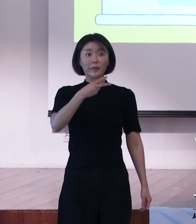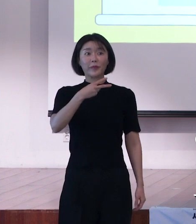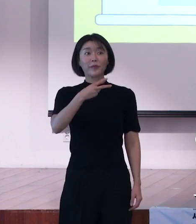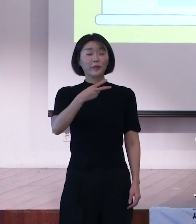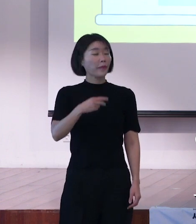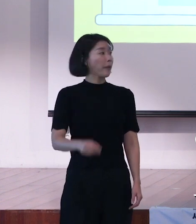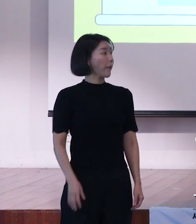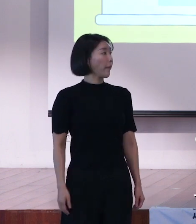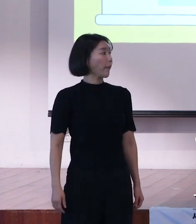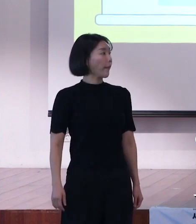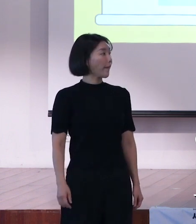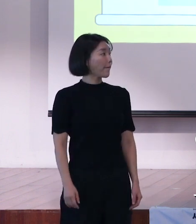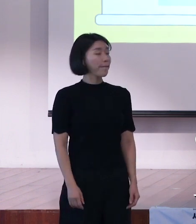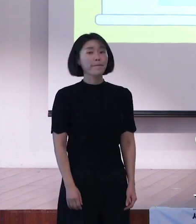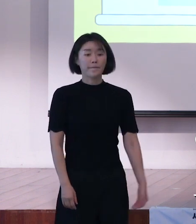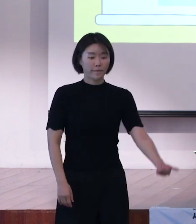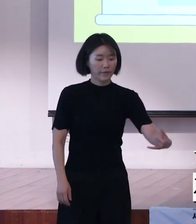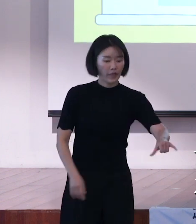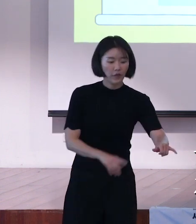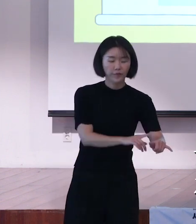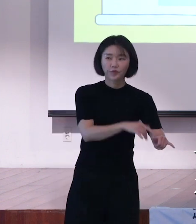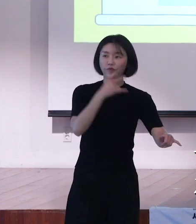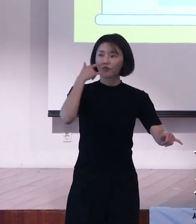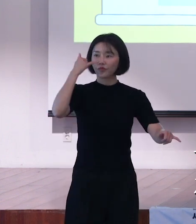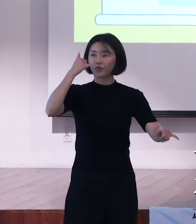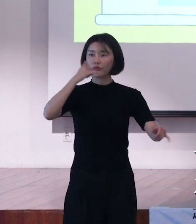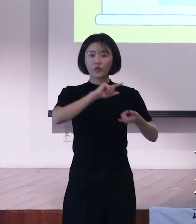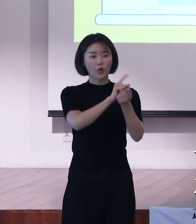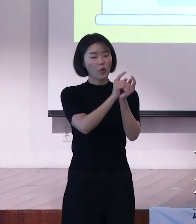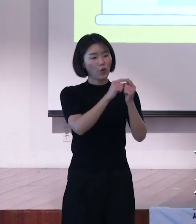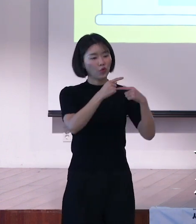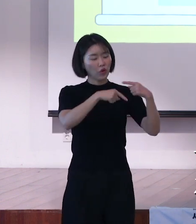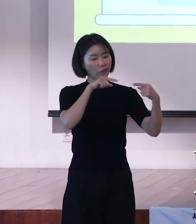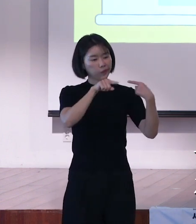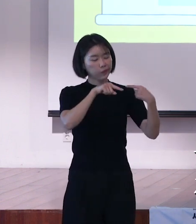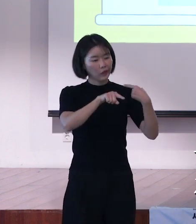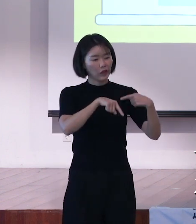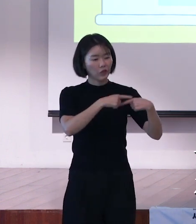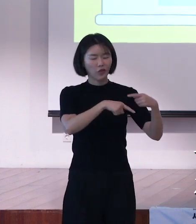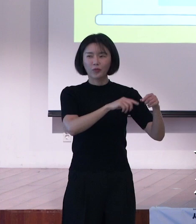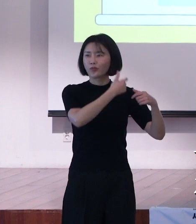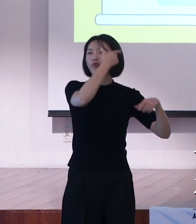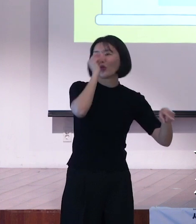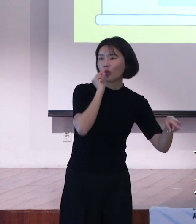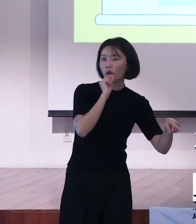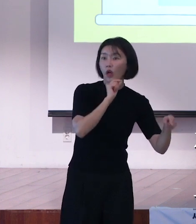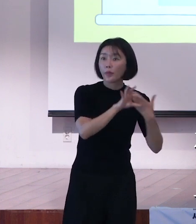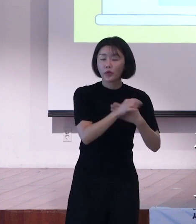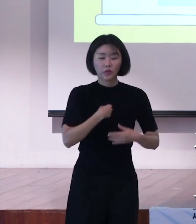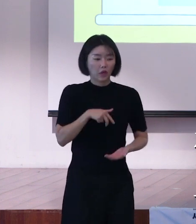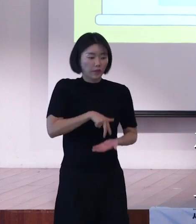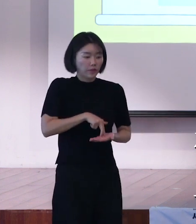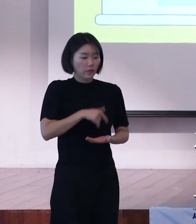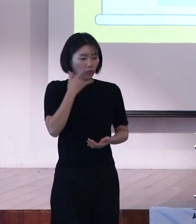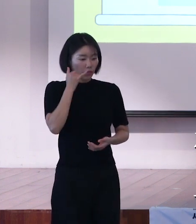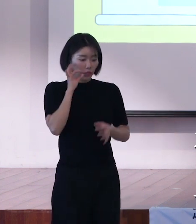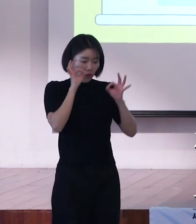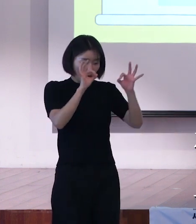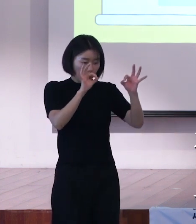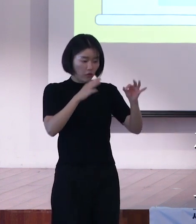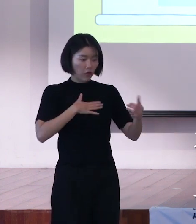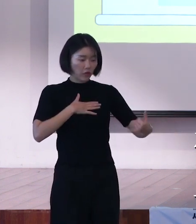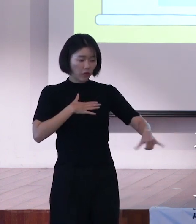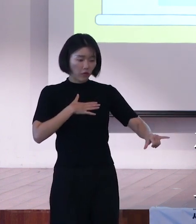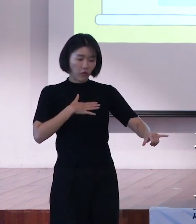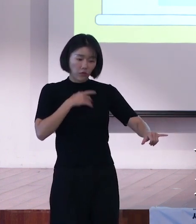마지막으로 이렇게 자녀하고 이게 소통이 안 되면 부모 자신도 자녀하고